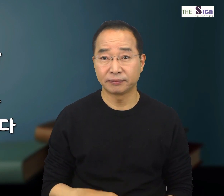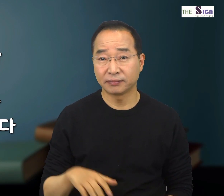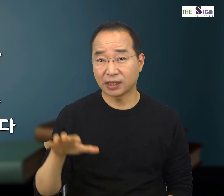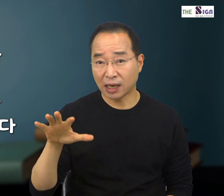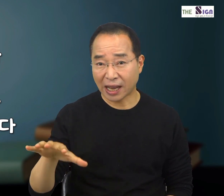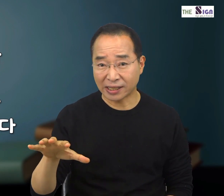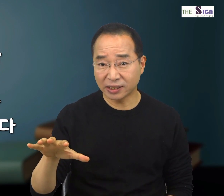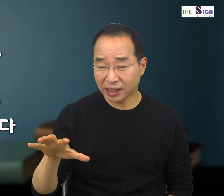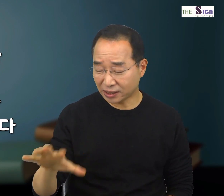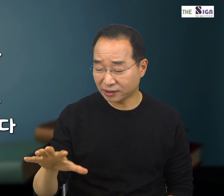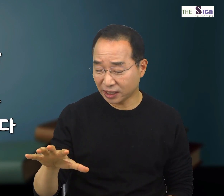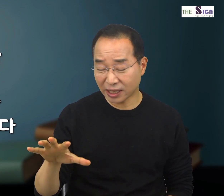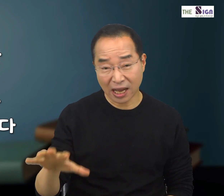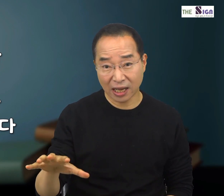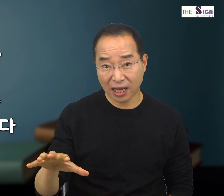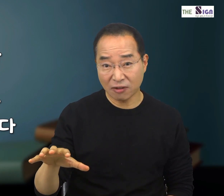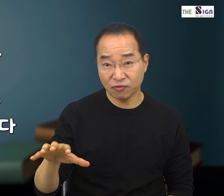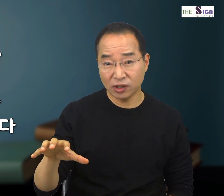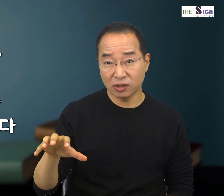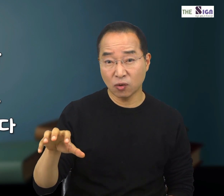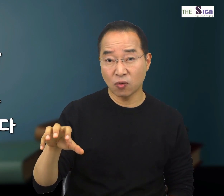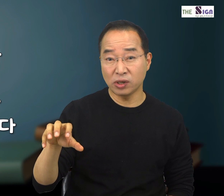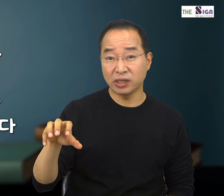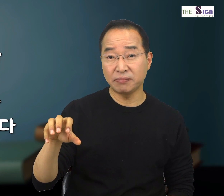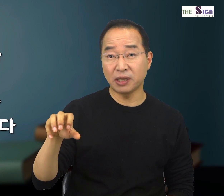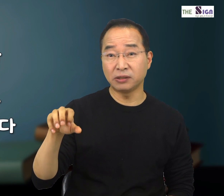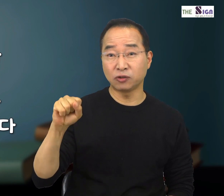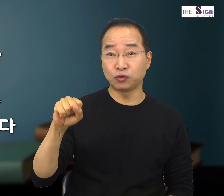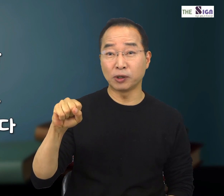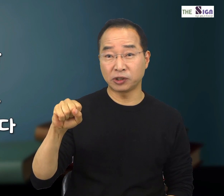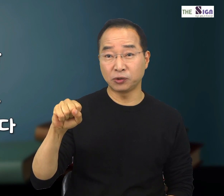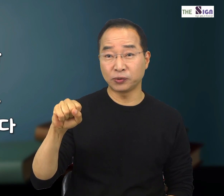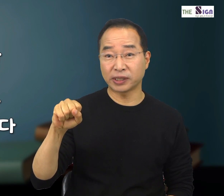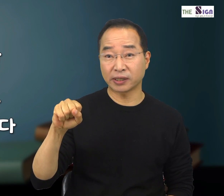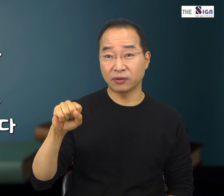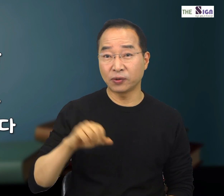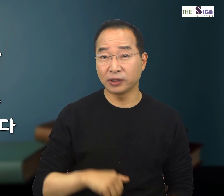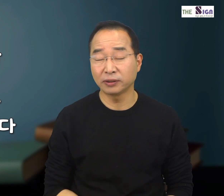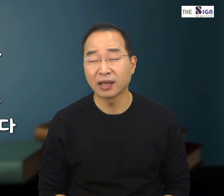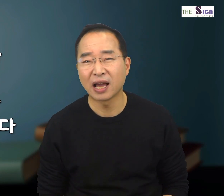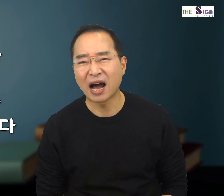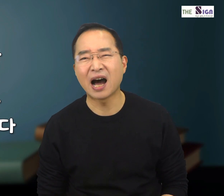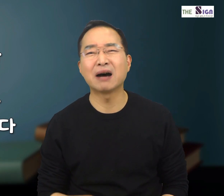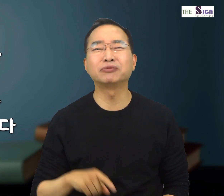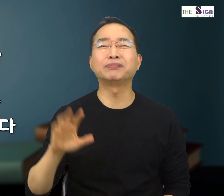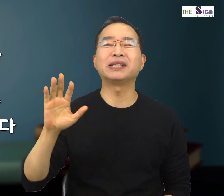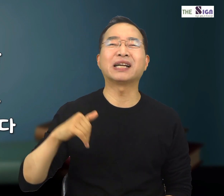자, 가진데 약간 위로 올리면서 주먹 쥐는 동작이에요. 이거는 아 무슨 말인지 알겠어.